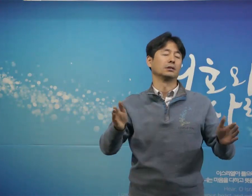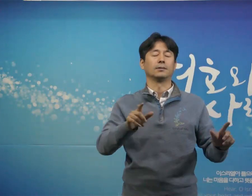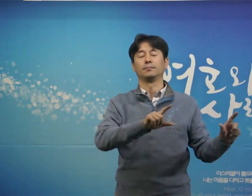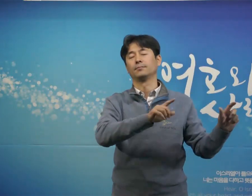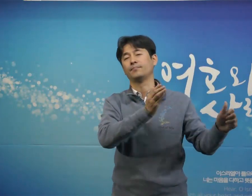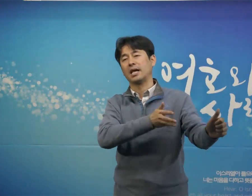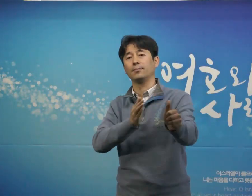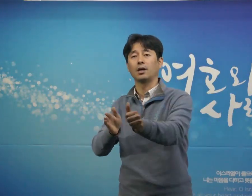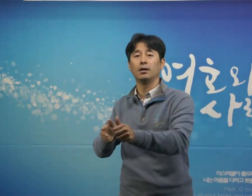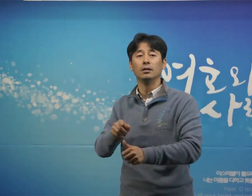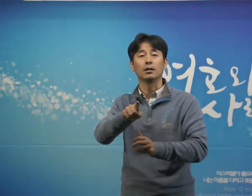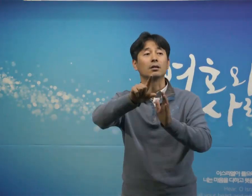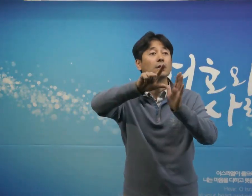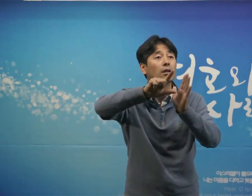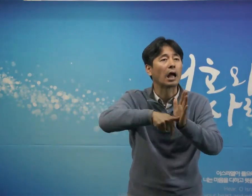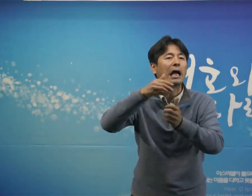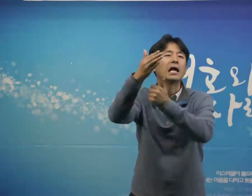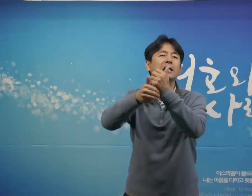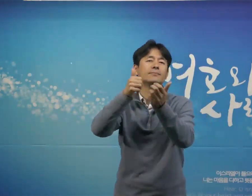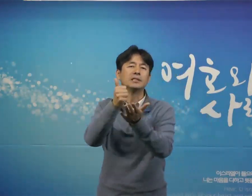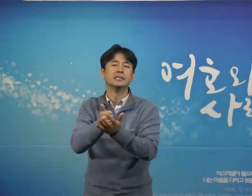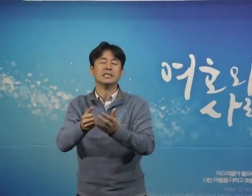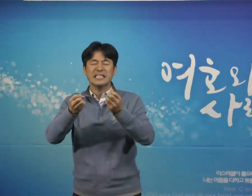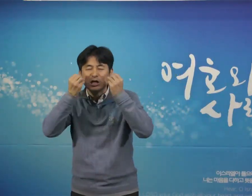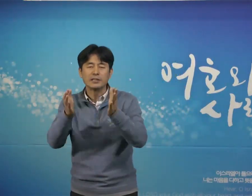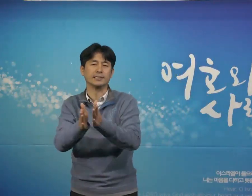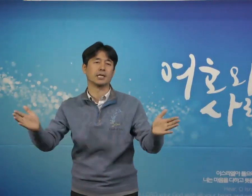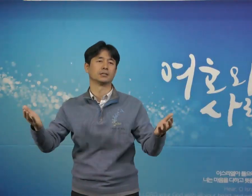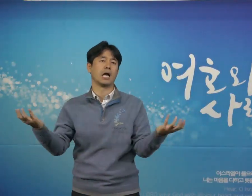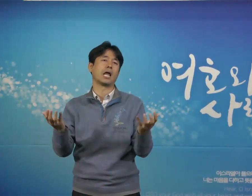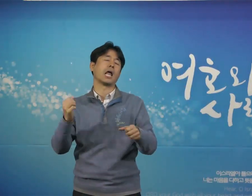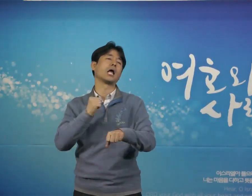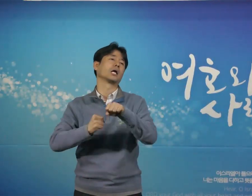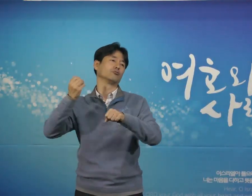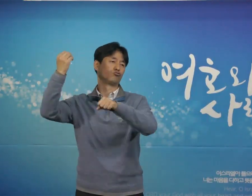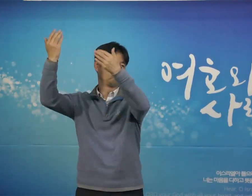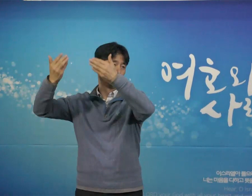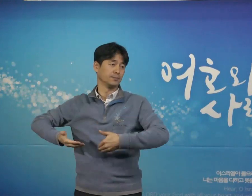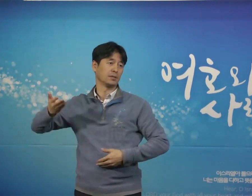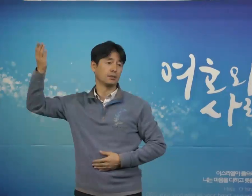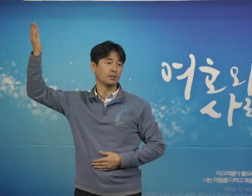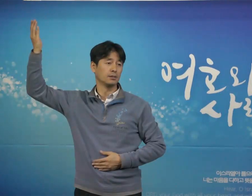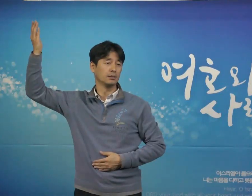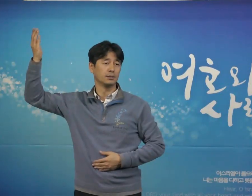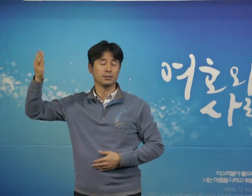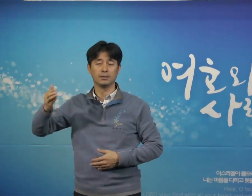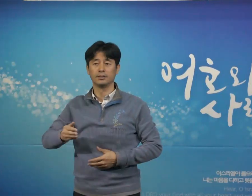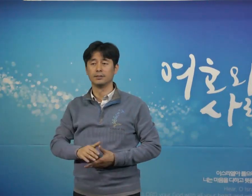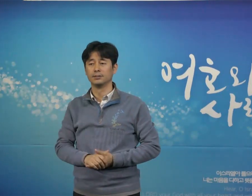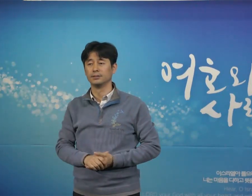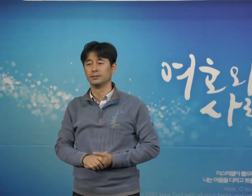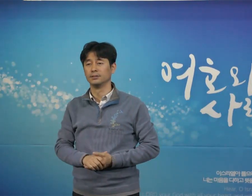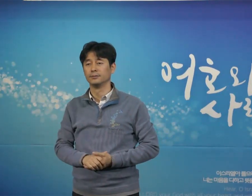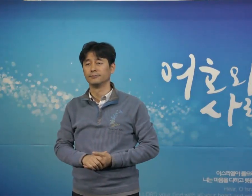다시 하나님 앞에 서시기 바랍니다. 그때 하나님께서 새 일을 행하실 줄 믿습니다.